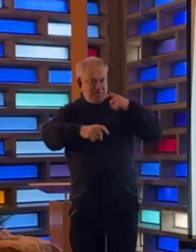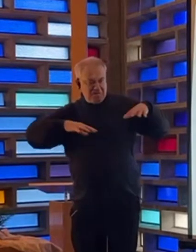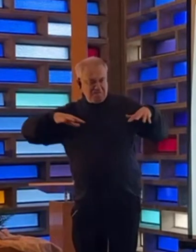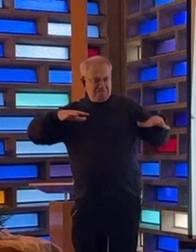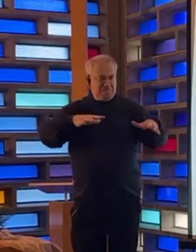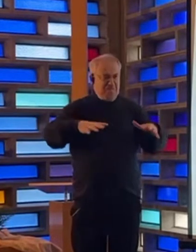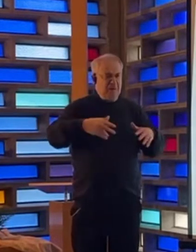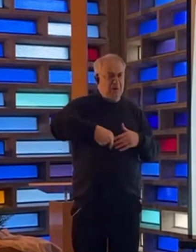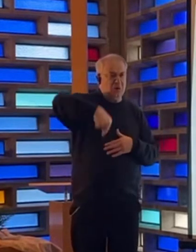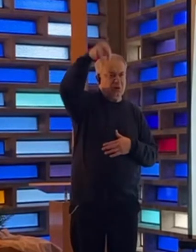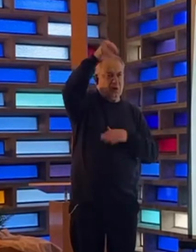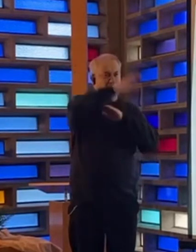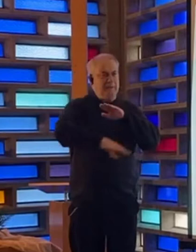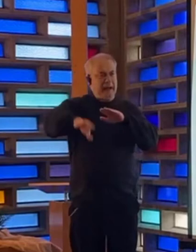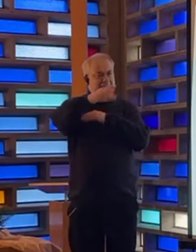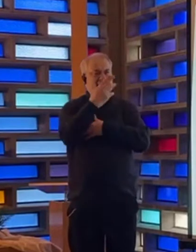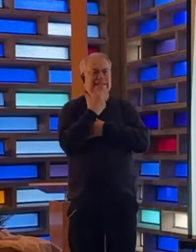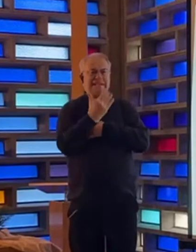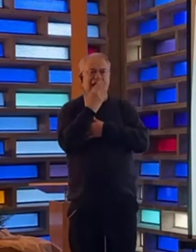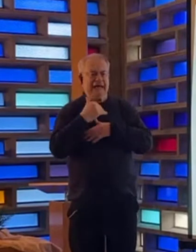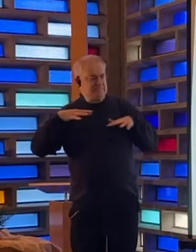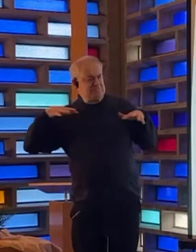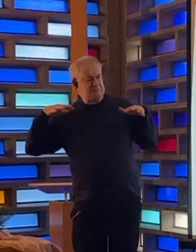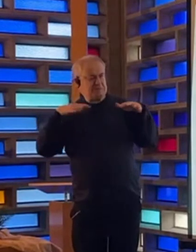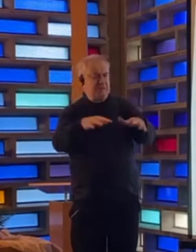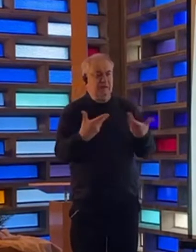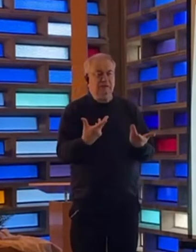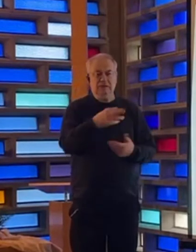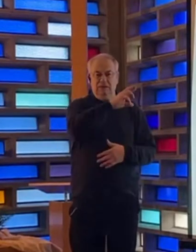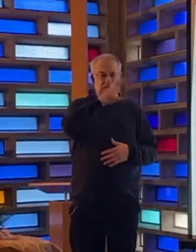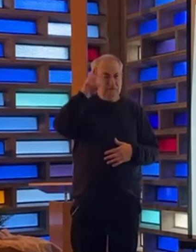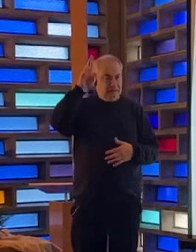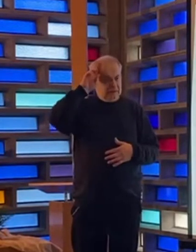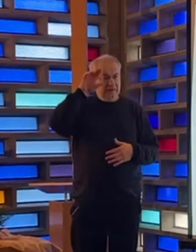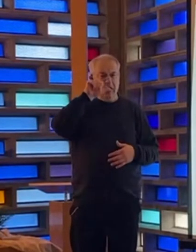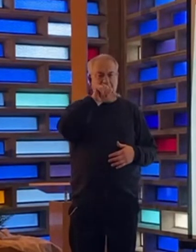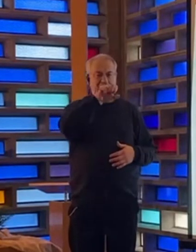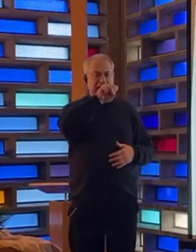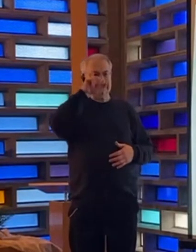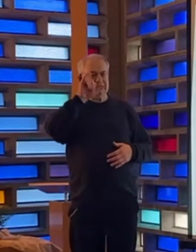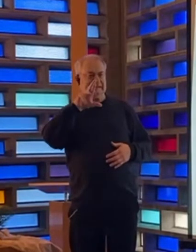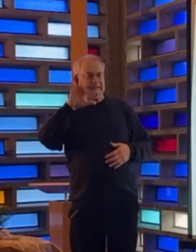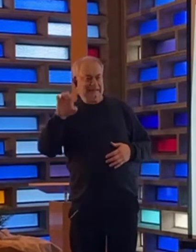le nord du pays d'Israël, c'est le roi d'Assyrie qui a soif de